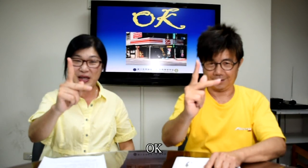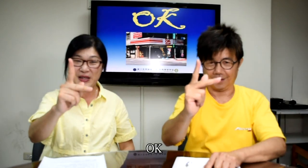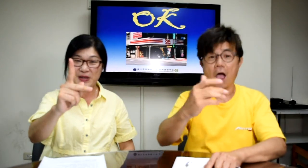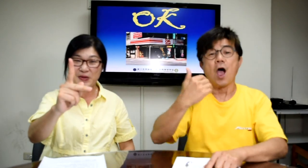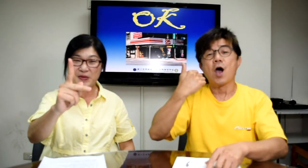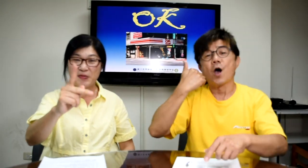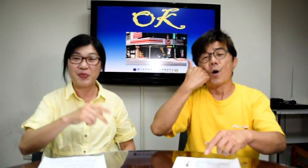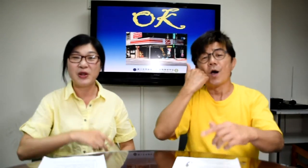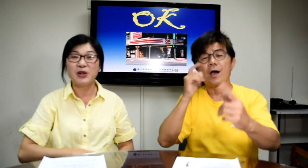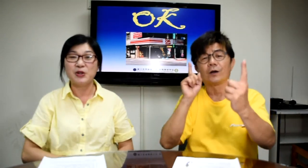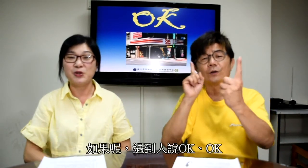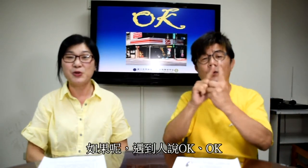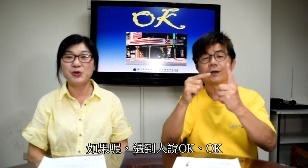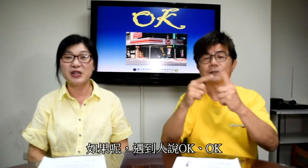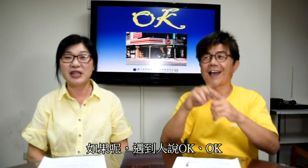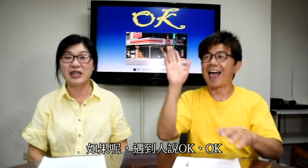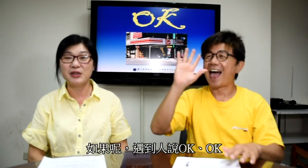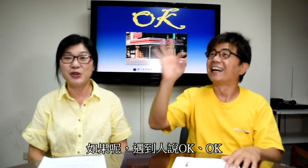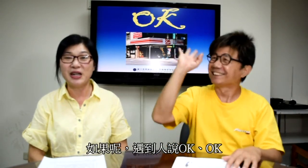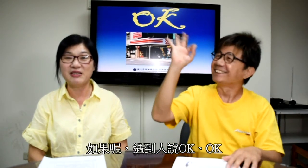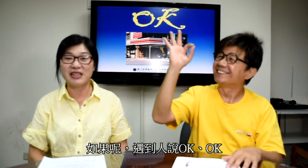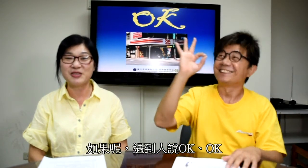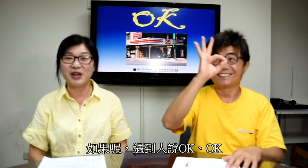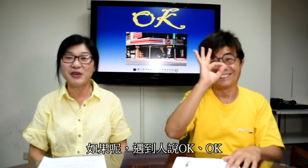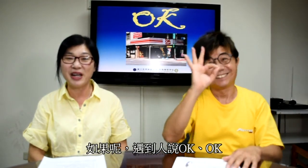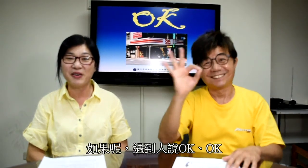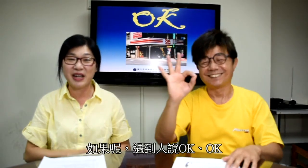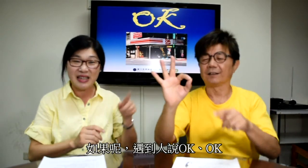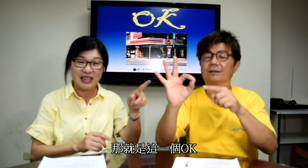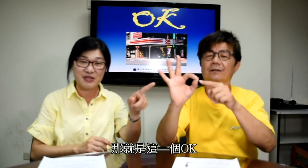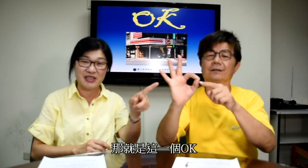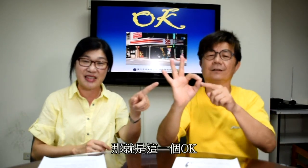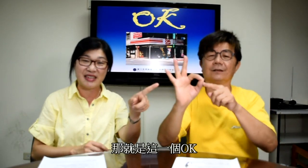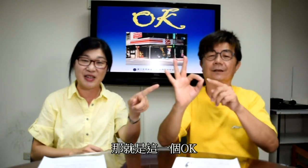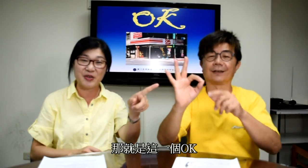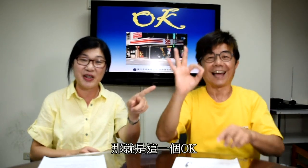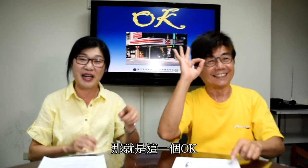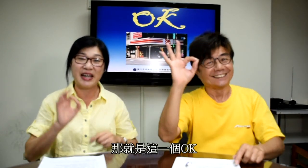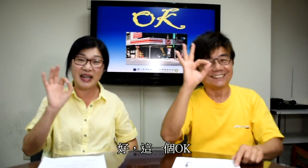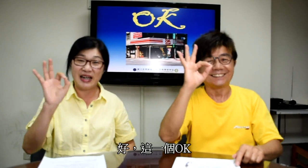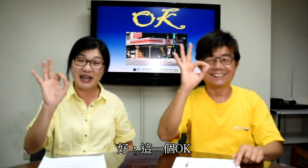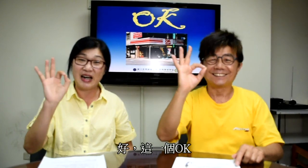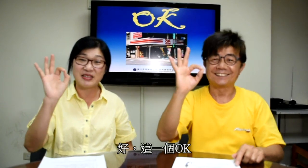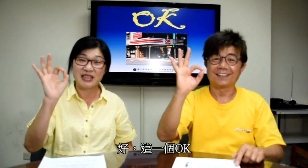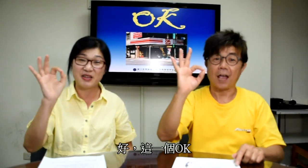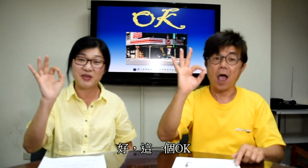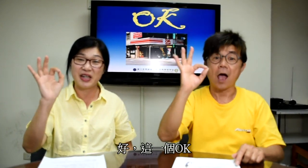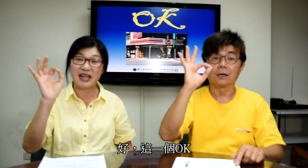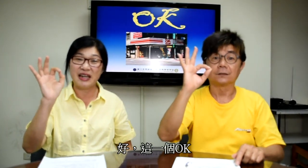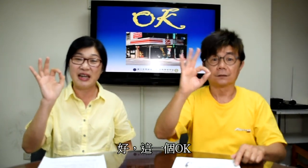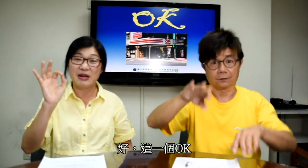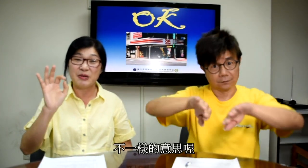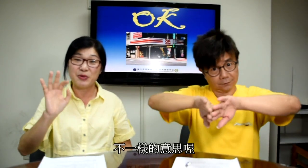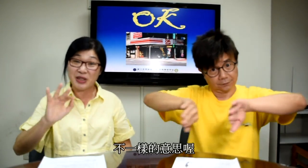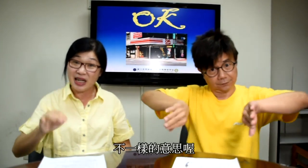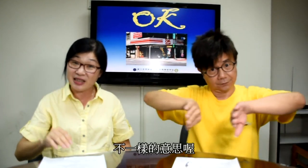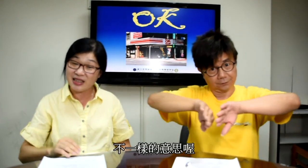如果呢，遇到人说 OK，那就是这一个 OK。 这个 OK， 不一样的意思